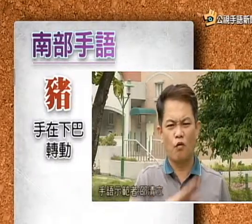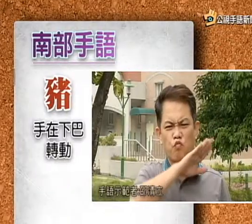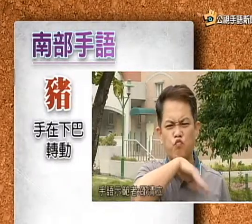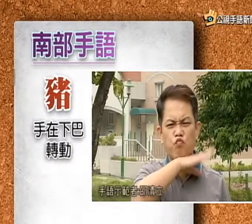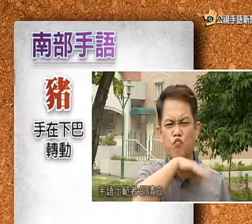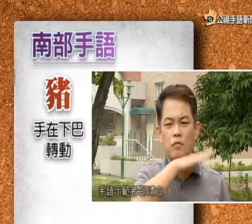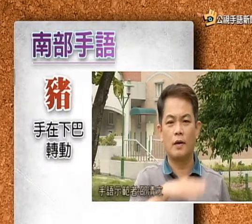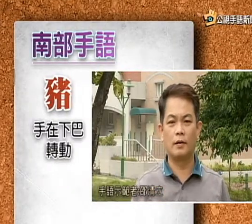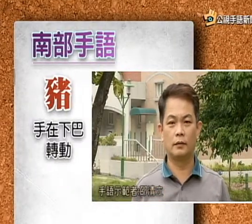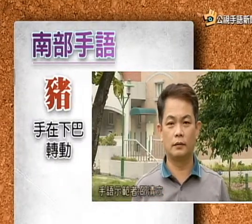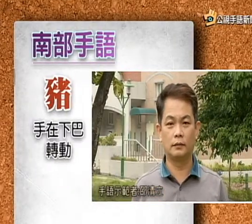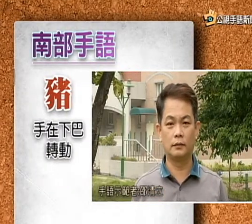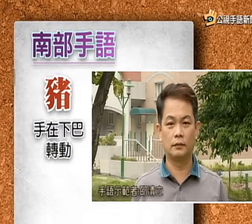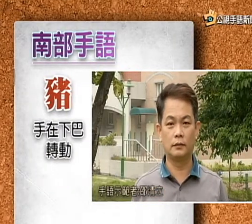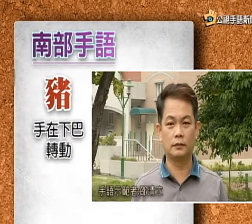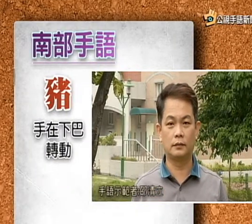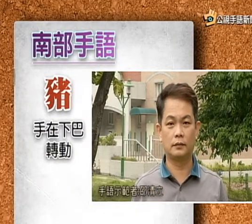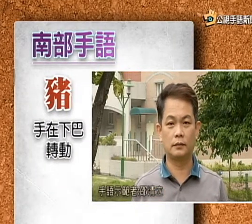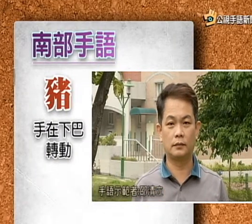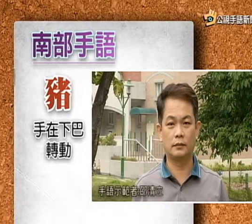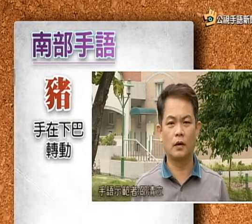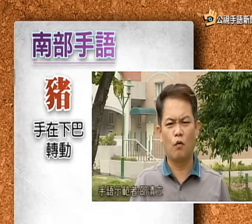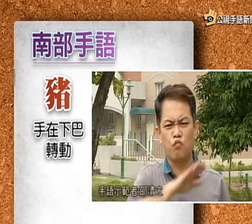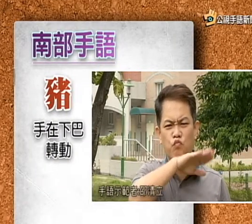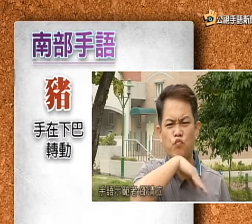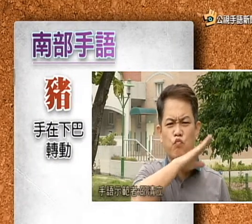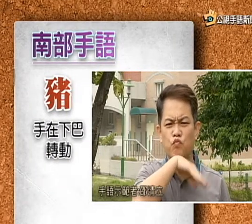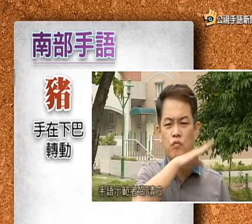南部猪的笔法是手在下巴转动，